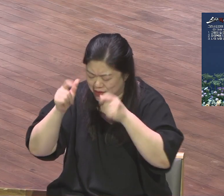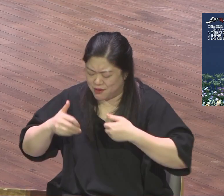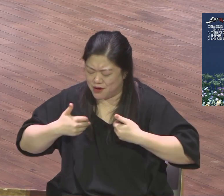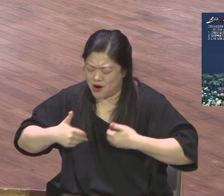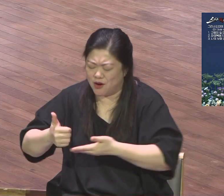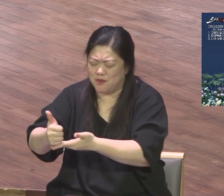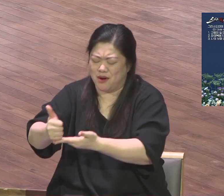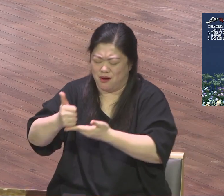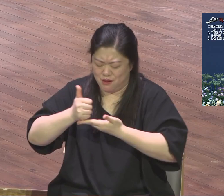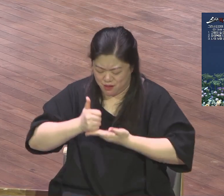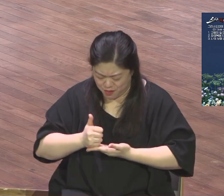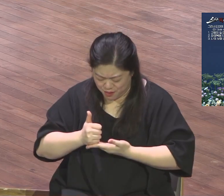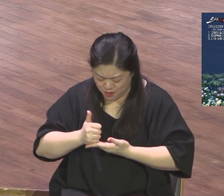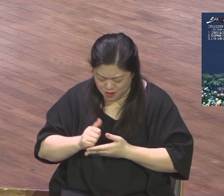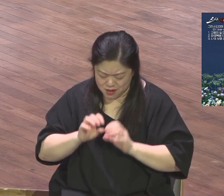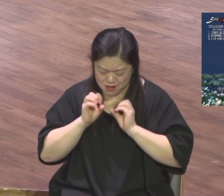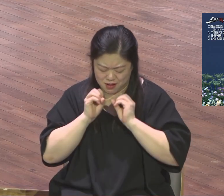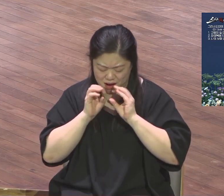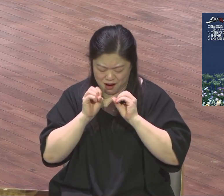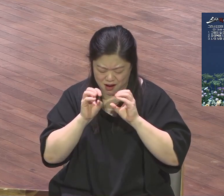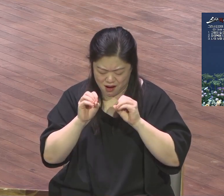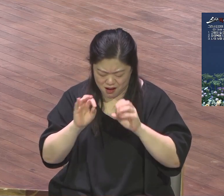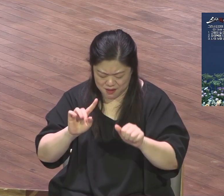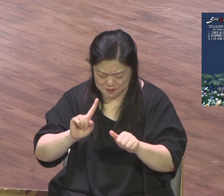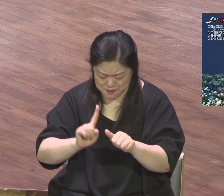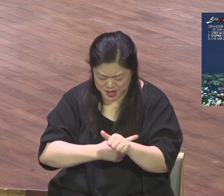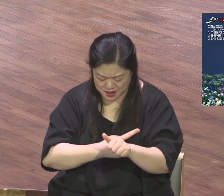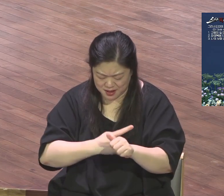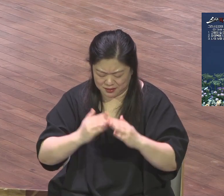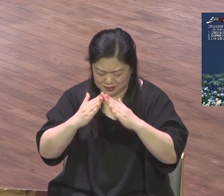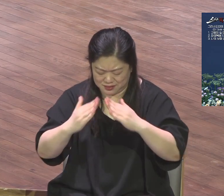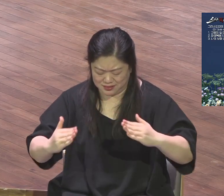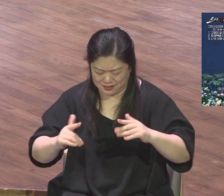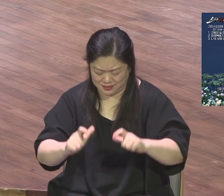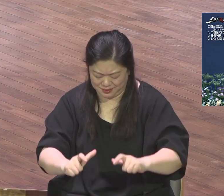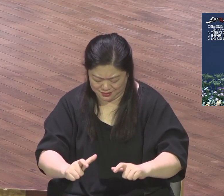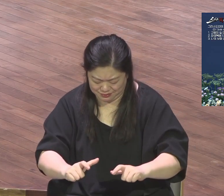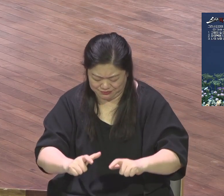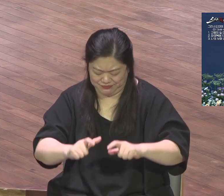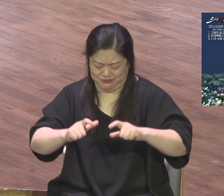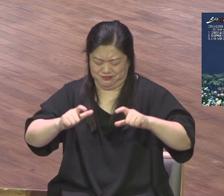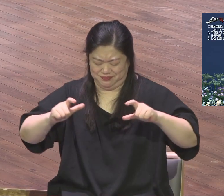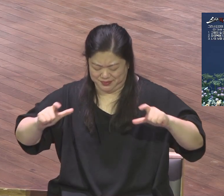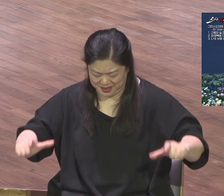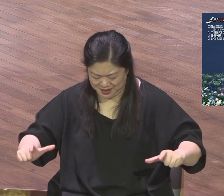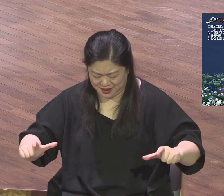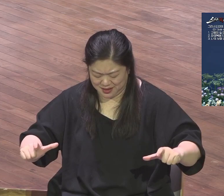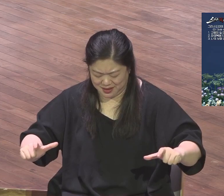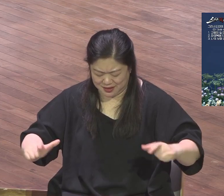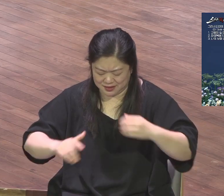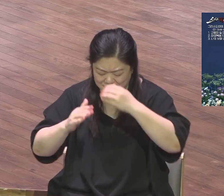하나님 나라 확장을 위하여서 아름답게 쓰임받는 우리 모든 성도들